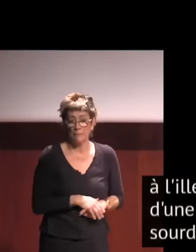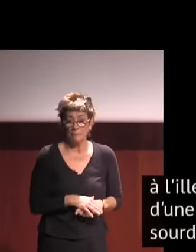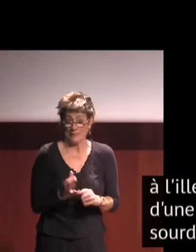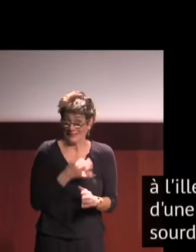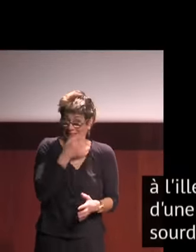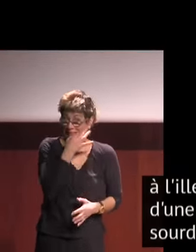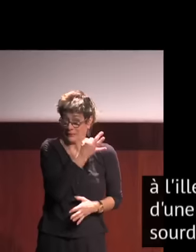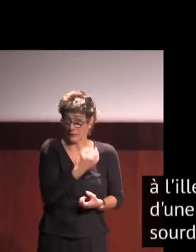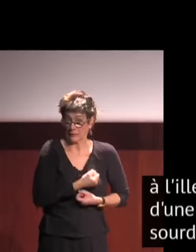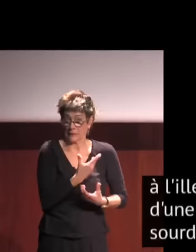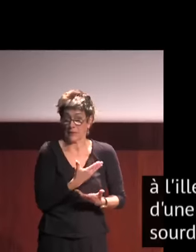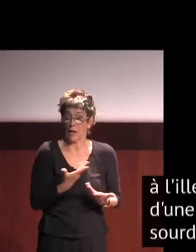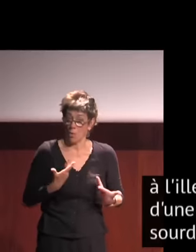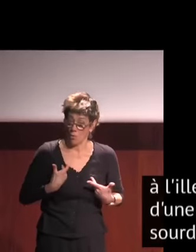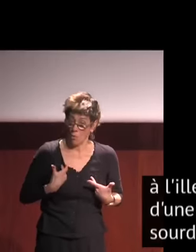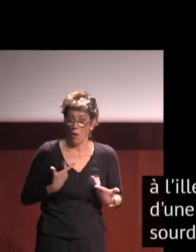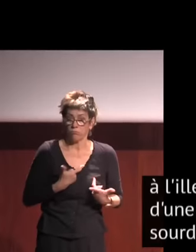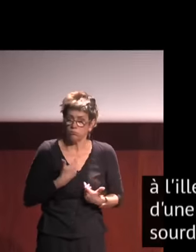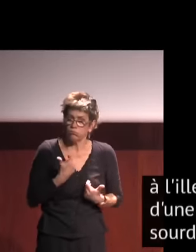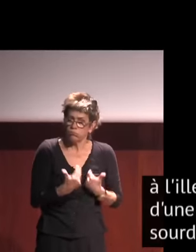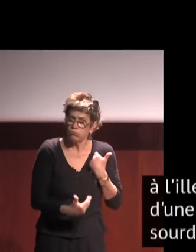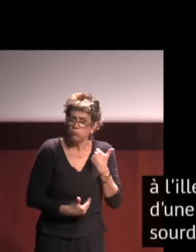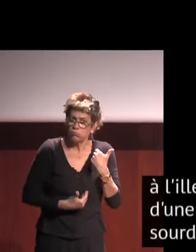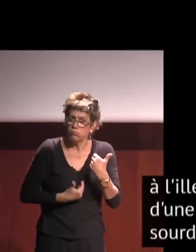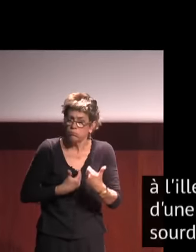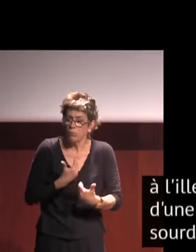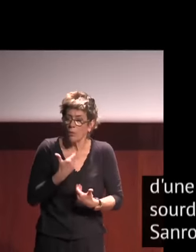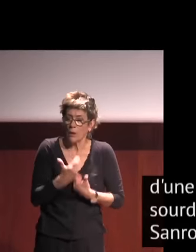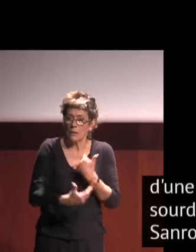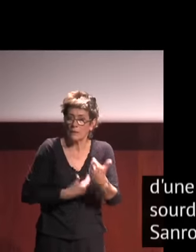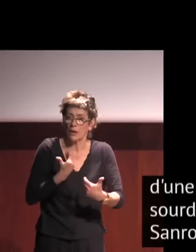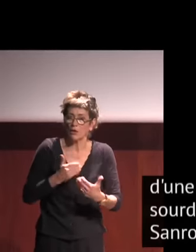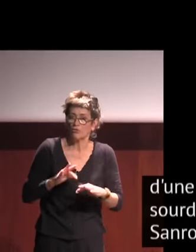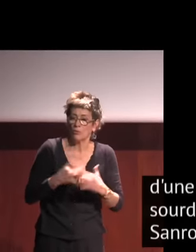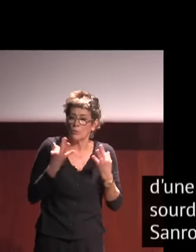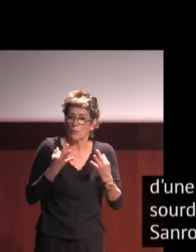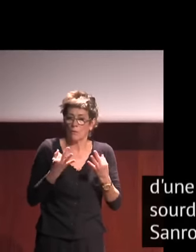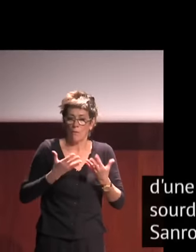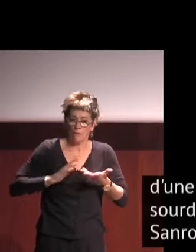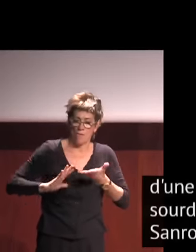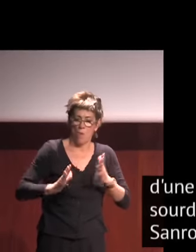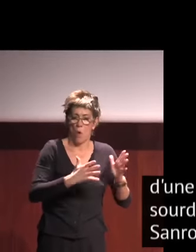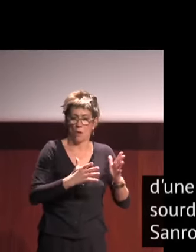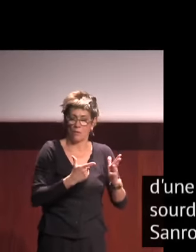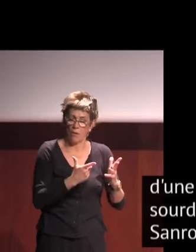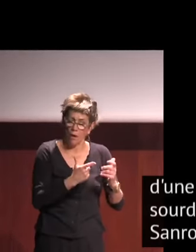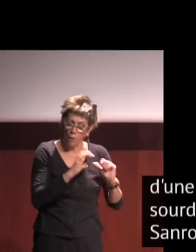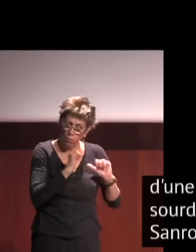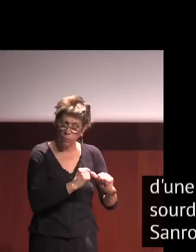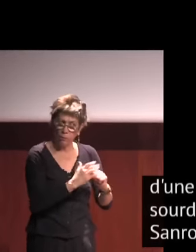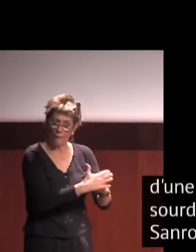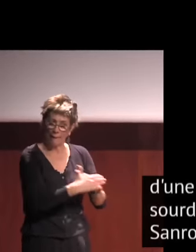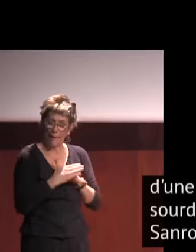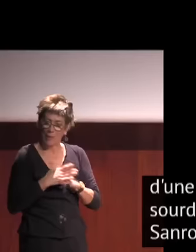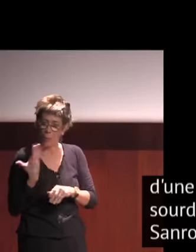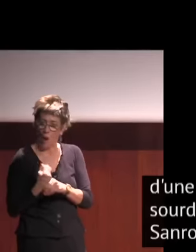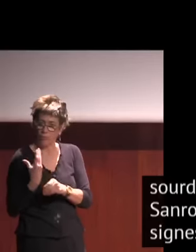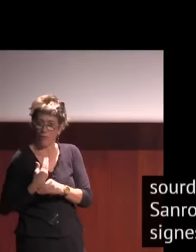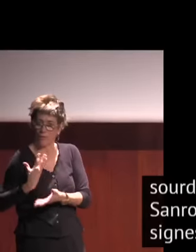manière-là. Il dit « J'ai progressé et ainsi prouvé que la langue des signes permettait d'apprendre le français